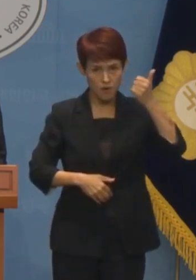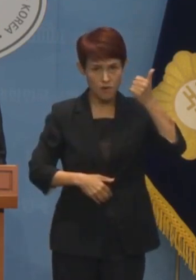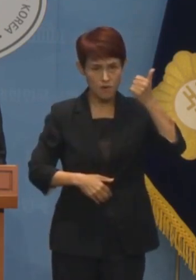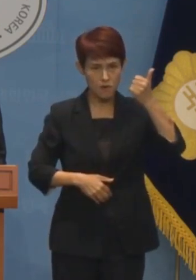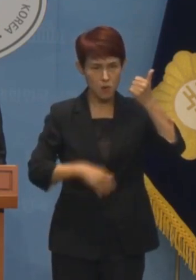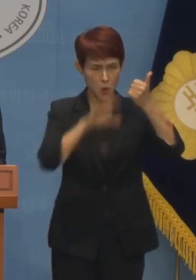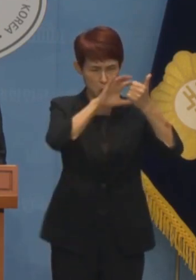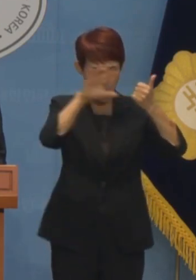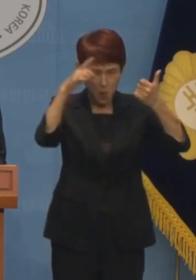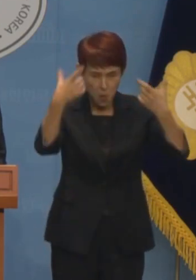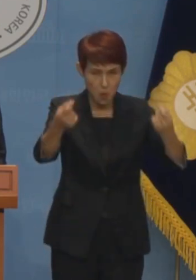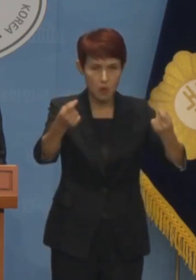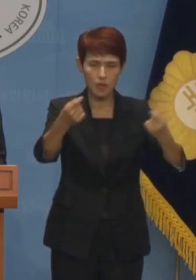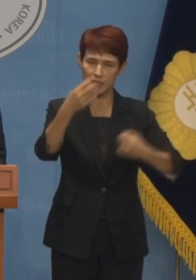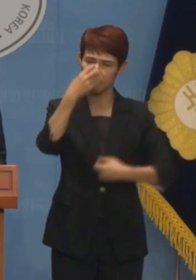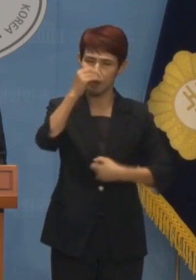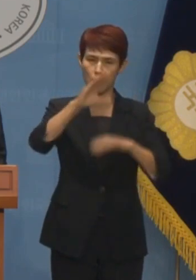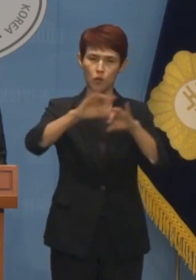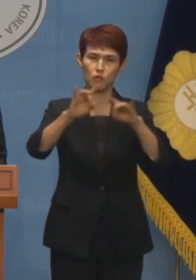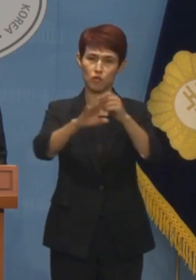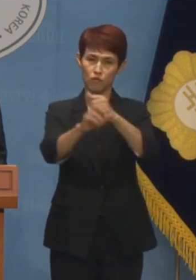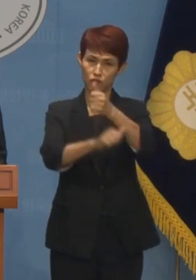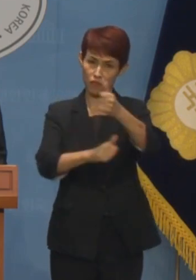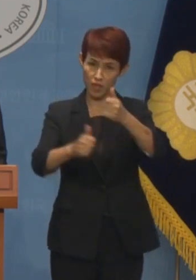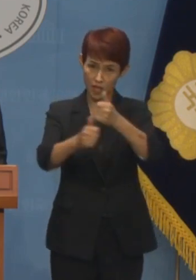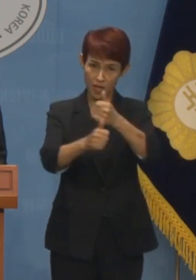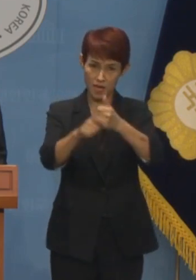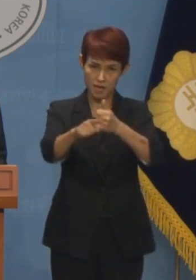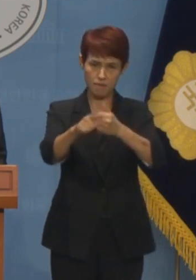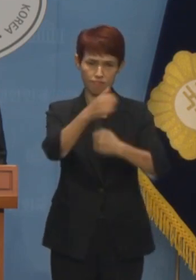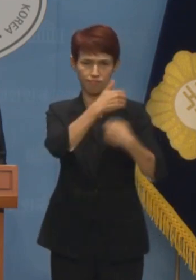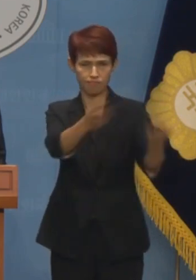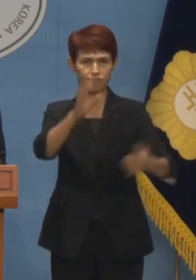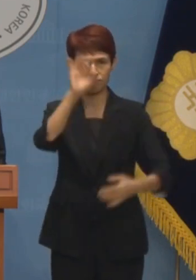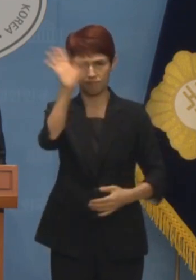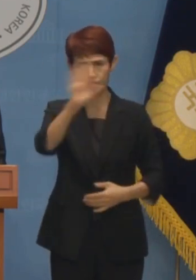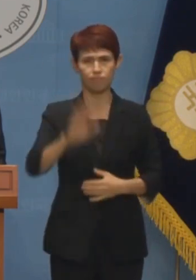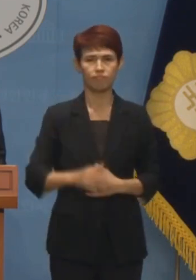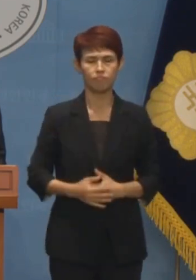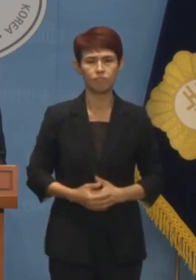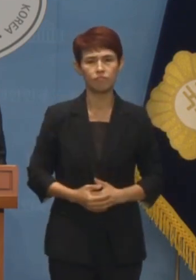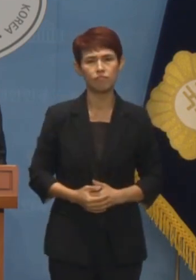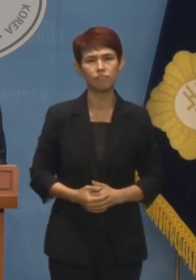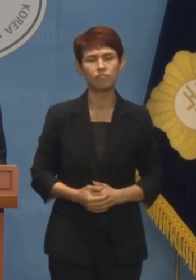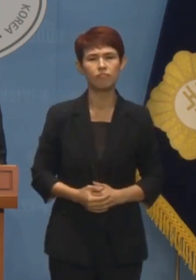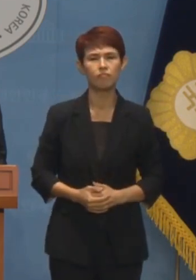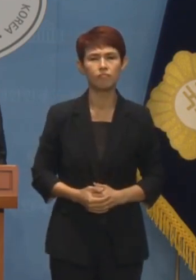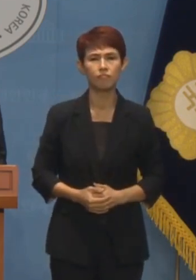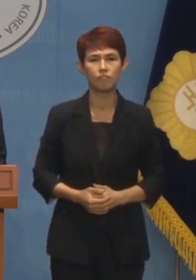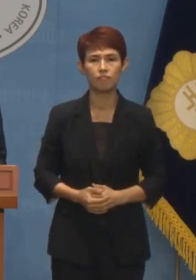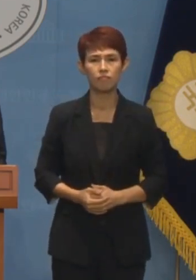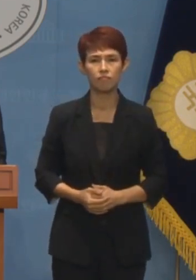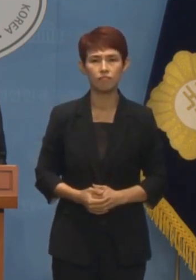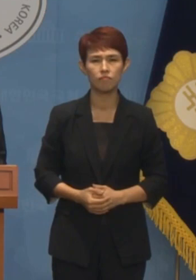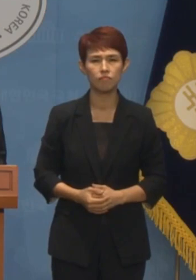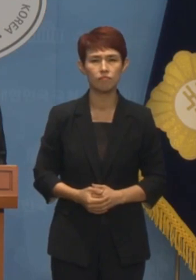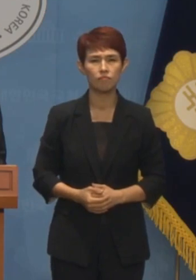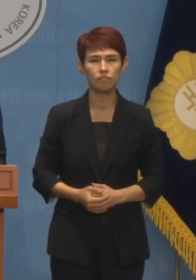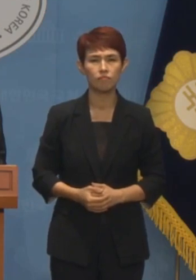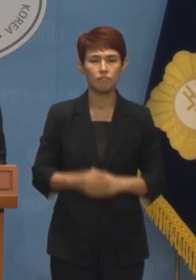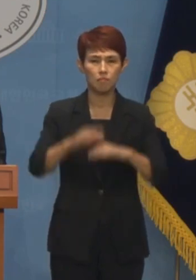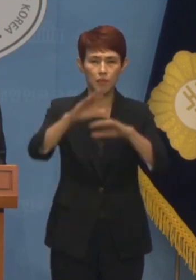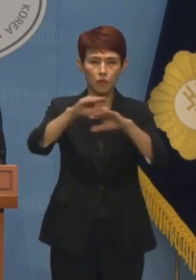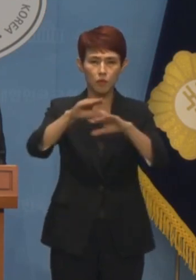빼닮은 오만한 방통의 행태를 절대 용납하지 않겠습니다 9일 시작되는